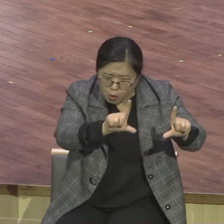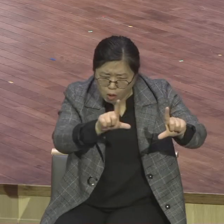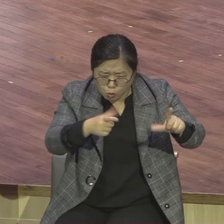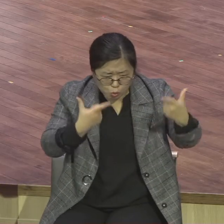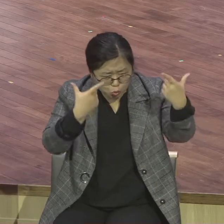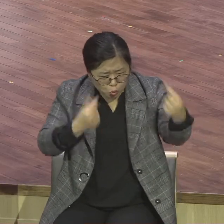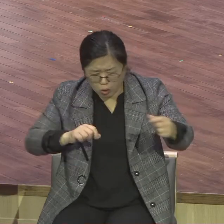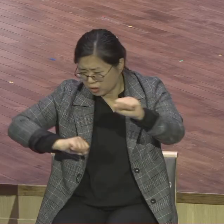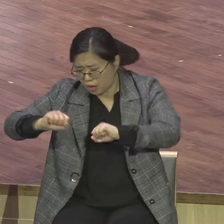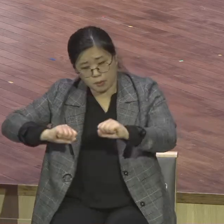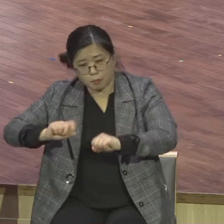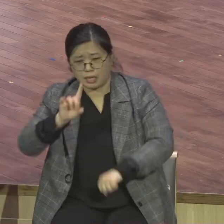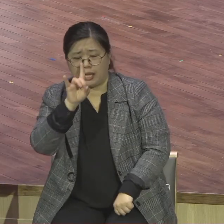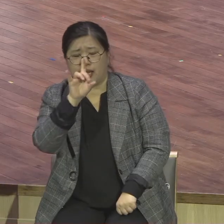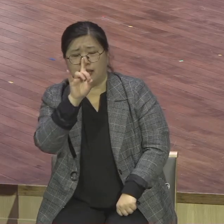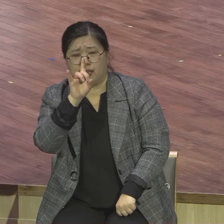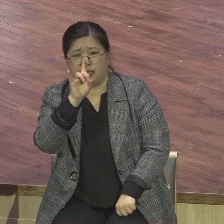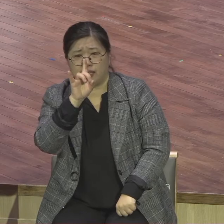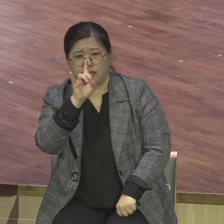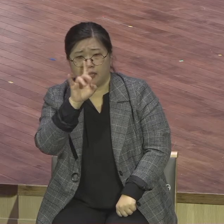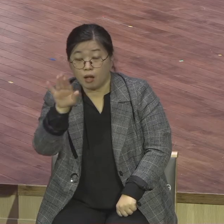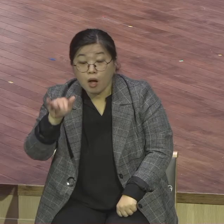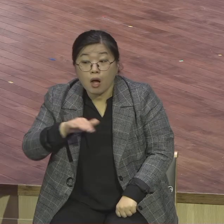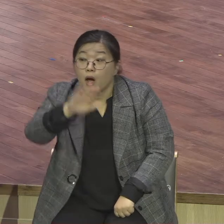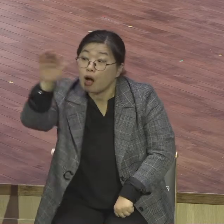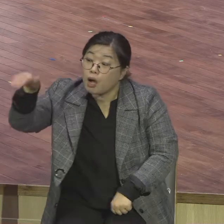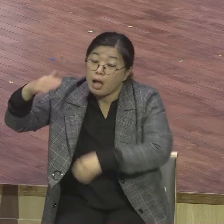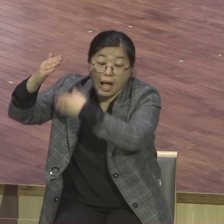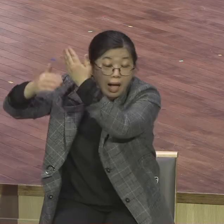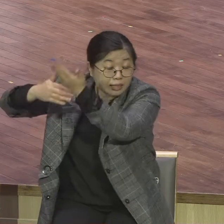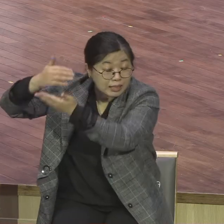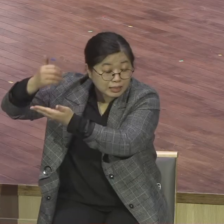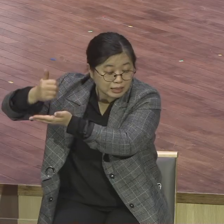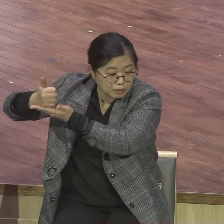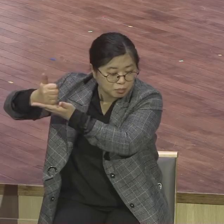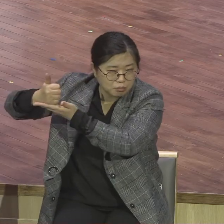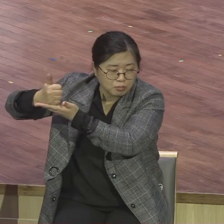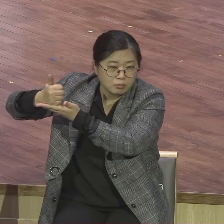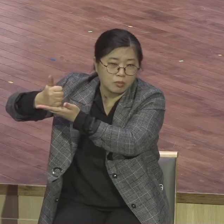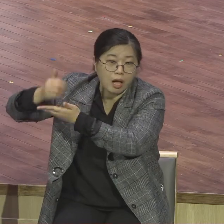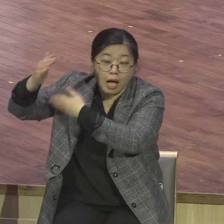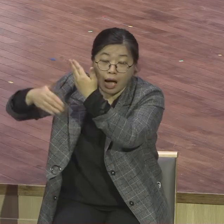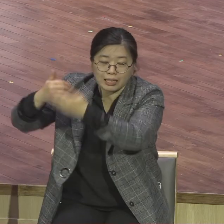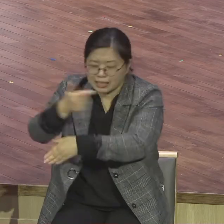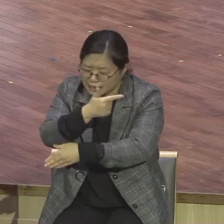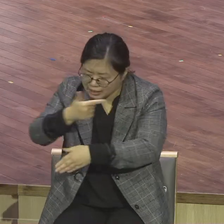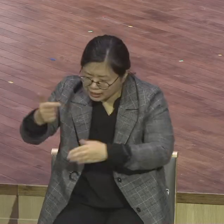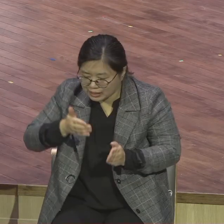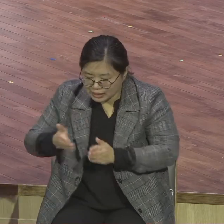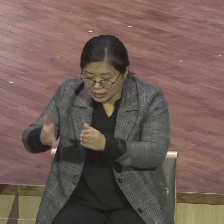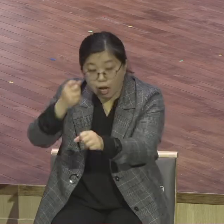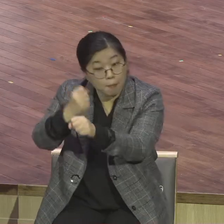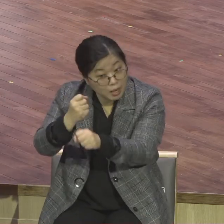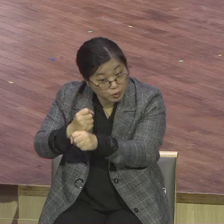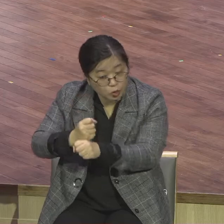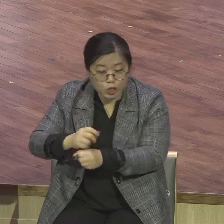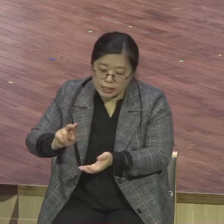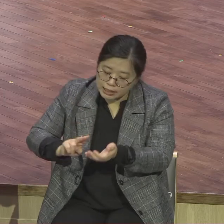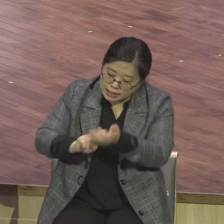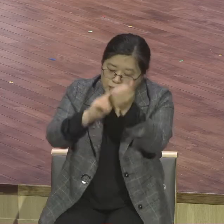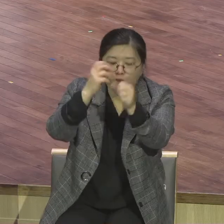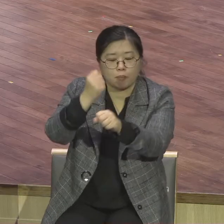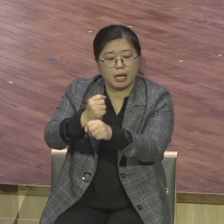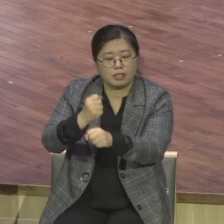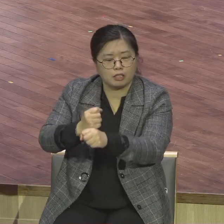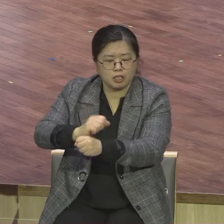내세요. 사막의 강을 내시는 분. 그런 전지전능하신 창조주 하나님을 내가 아버지로